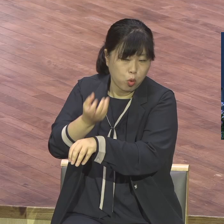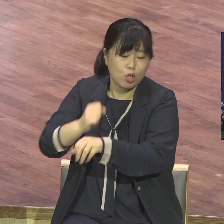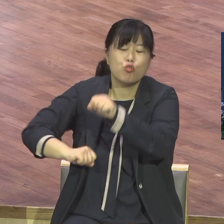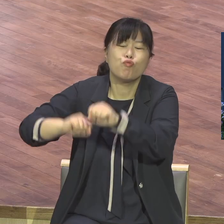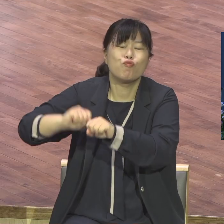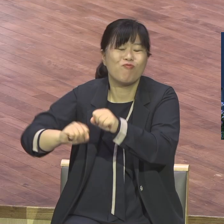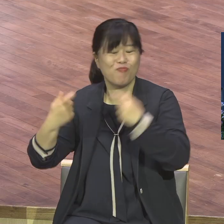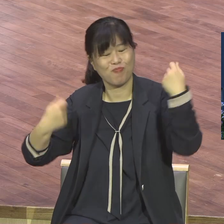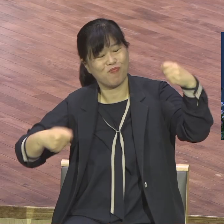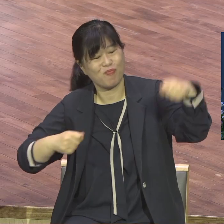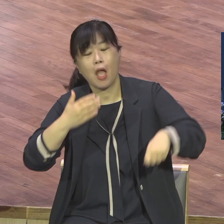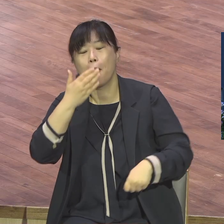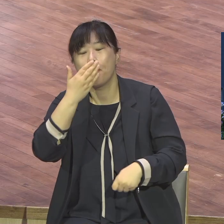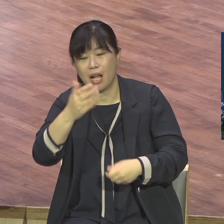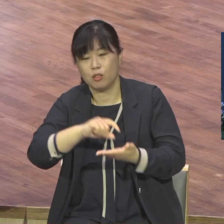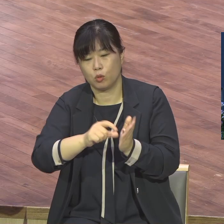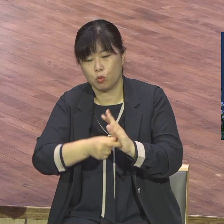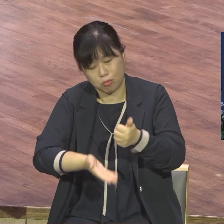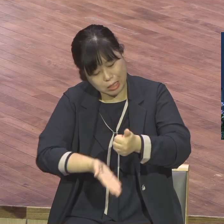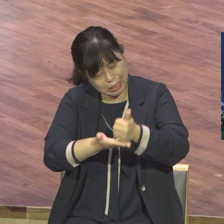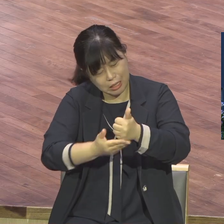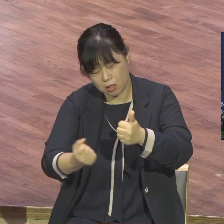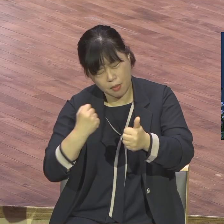칭찬해 보세요. 어떻게 되는가?